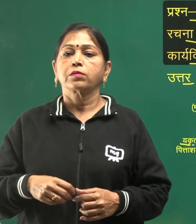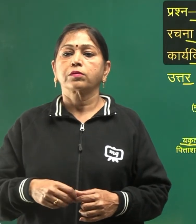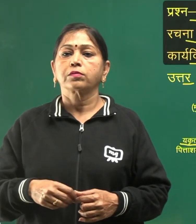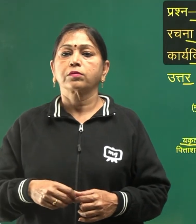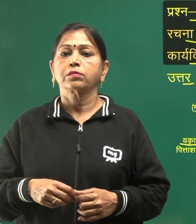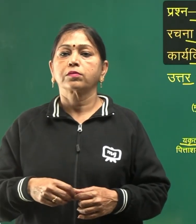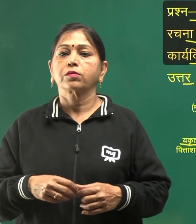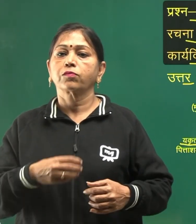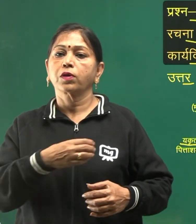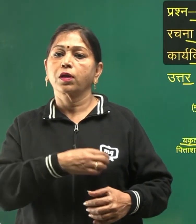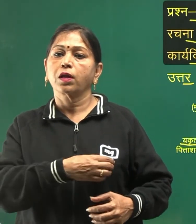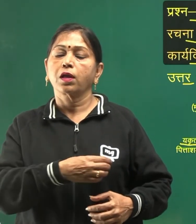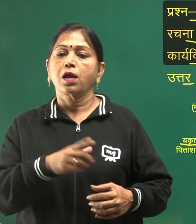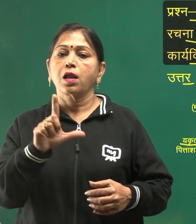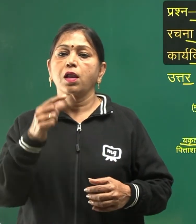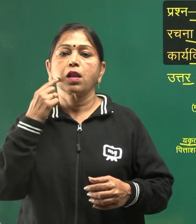फिर यकृत,